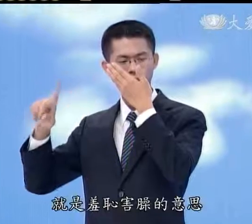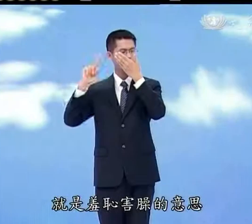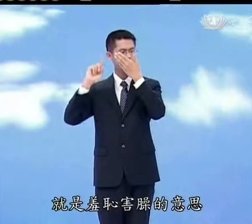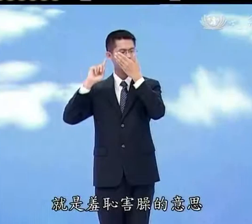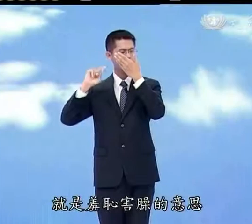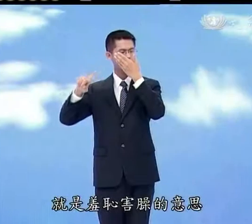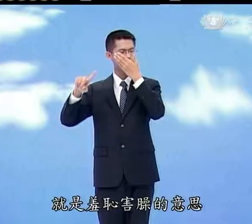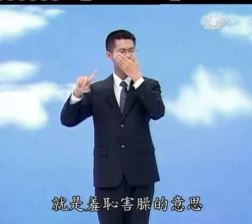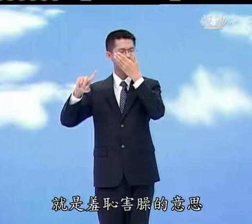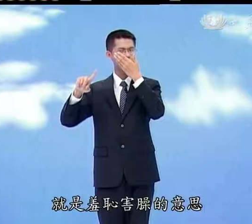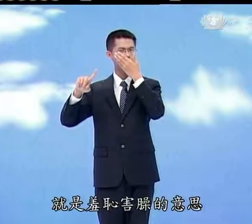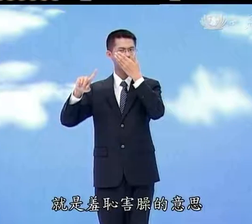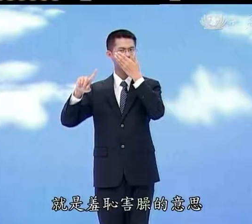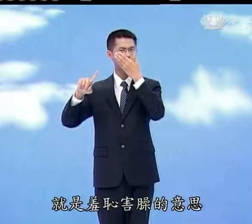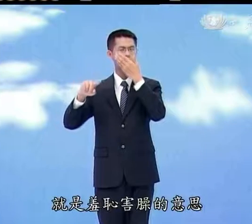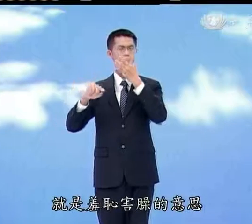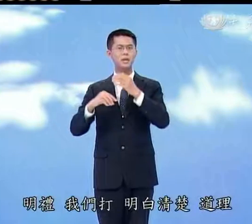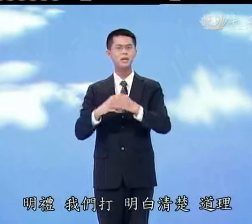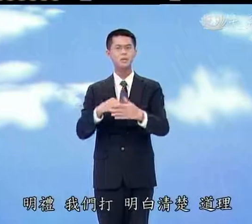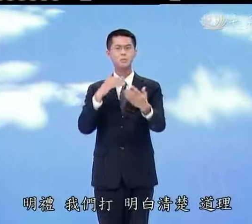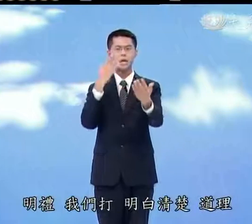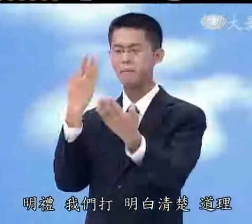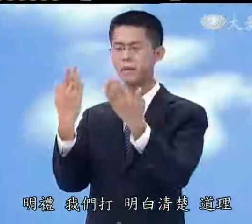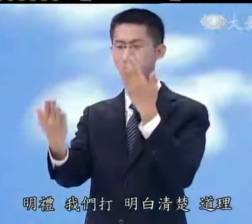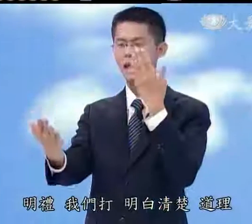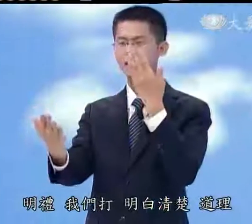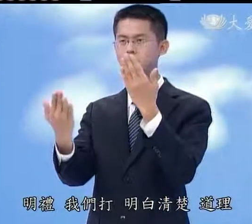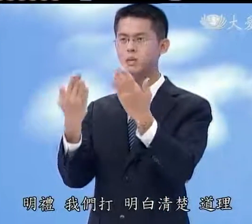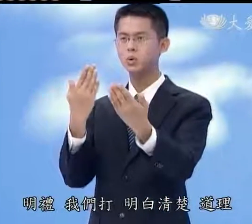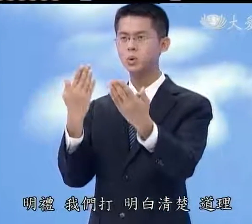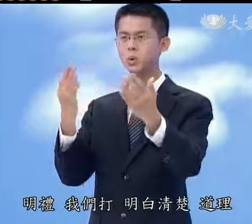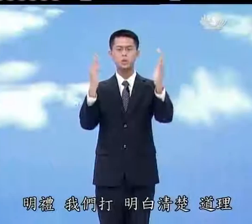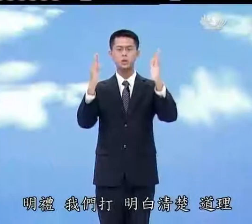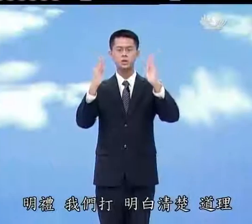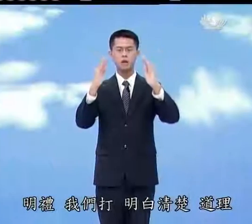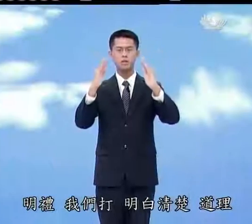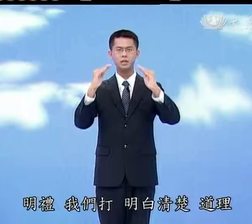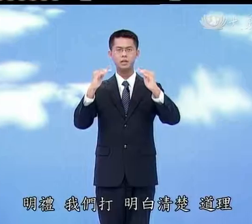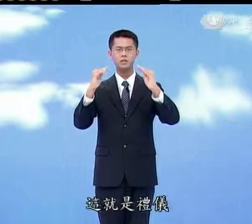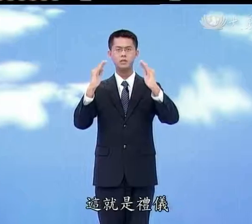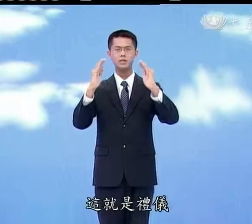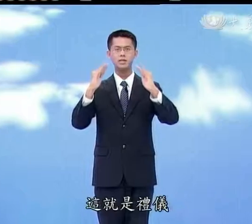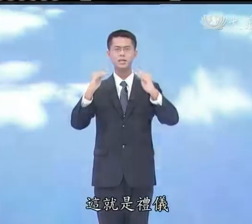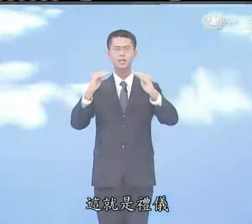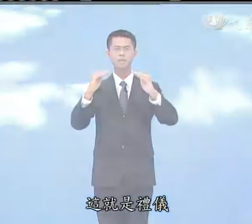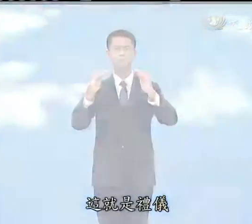是羞耻害臊的意思。明理我们打明白清楚，道理这就是礼仪。